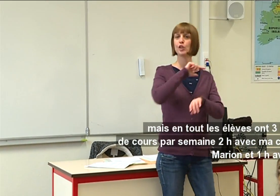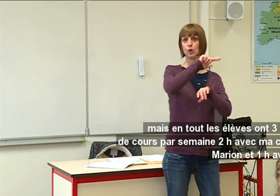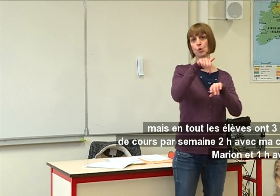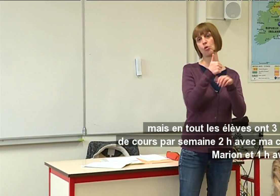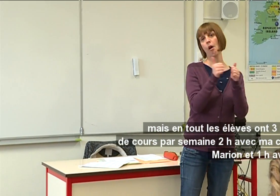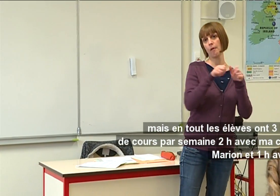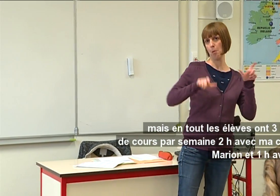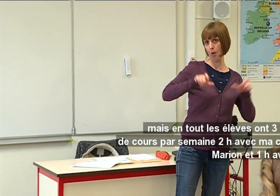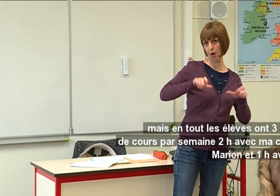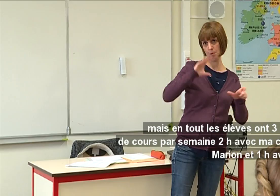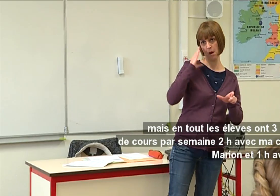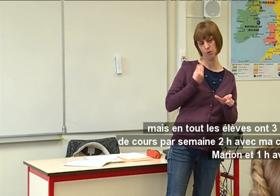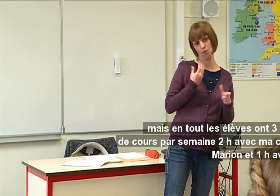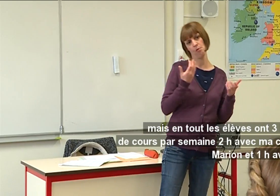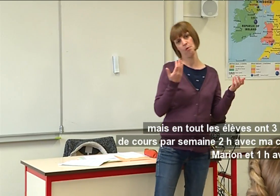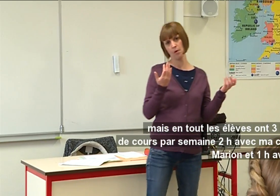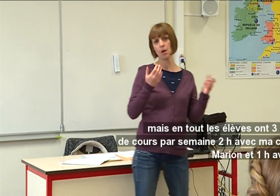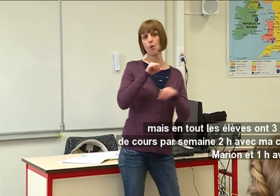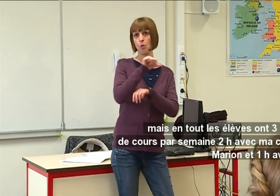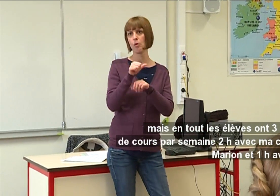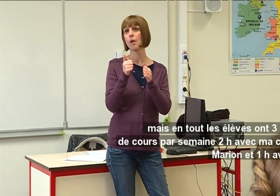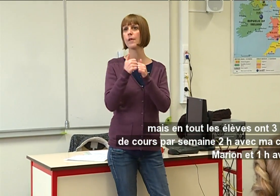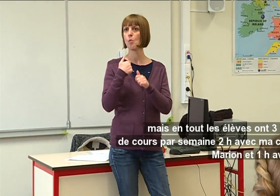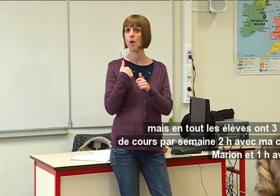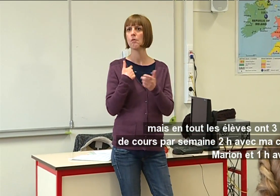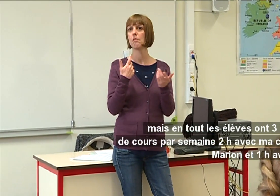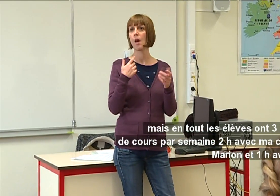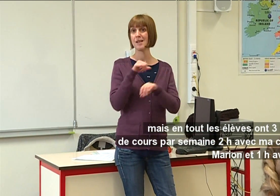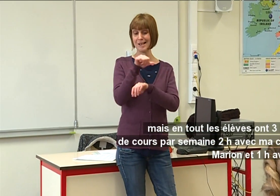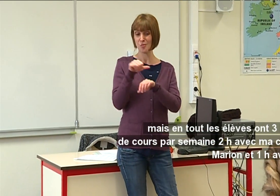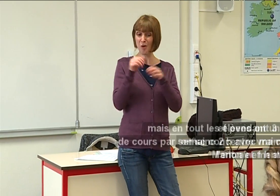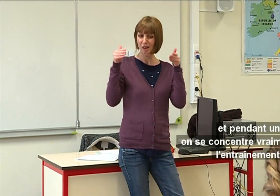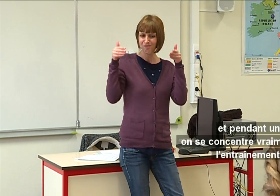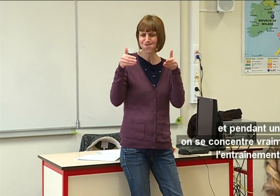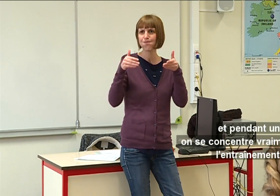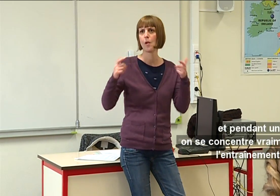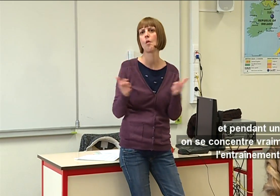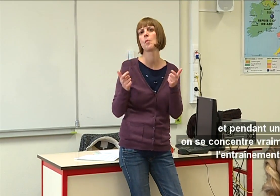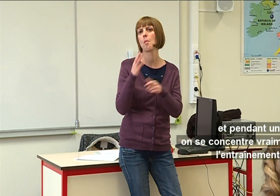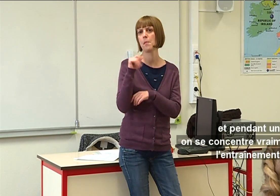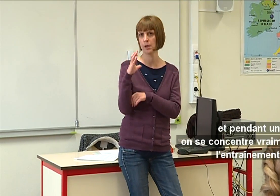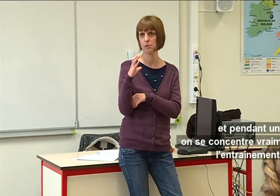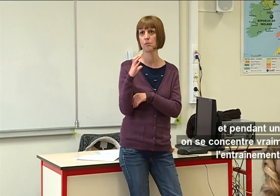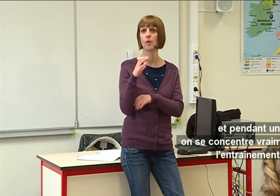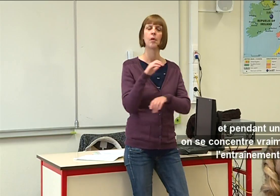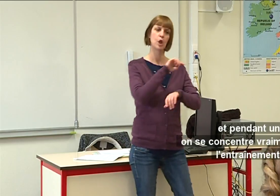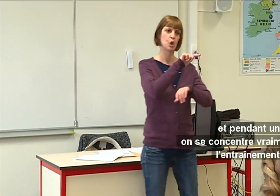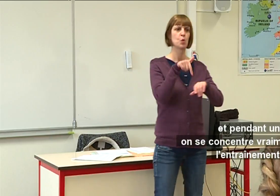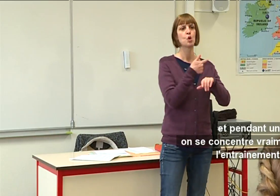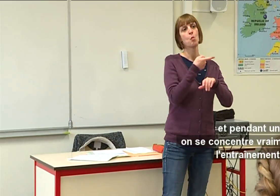cours par semaine. 2 heures avec ma collègue Marion et 1 heure avec moi. Et pendant 1 heure, on se concentre vraiment